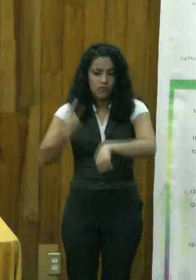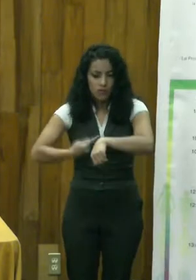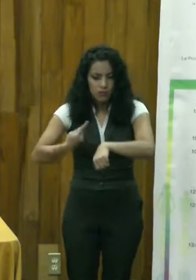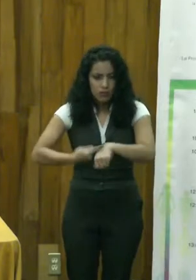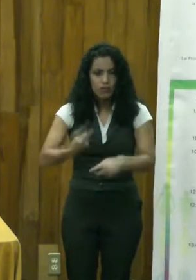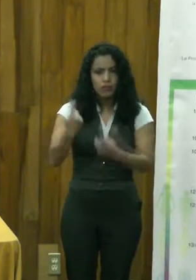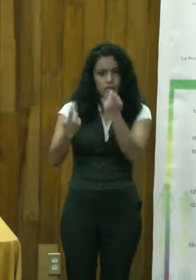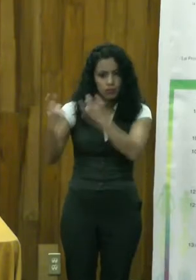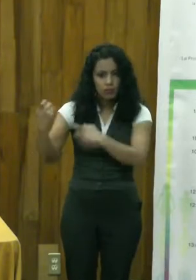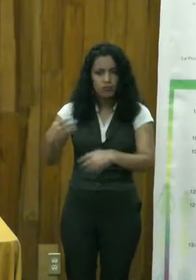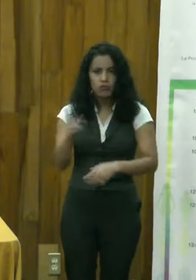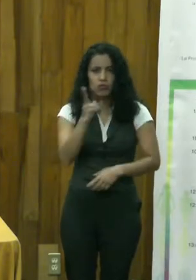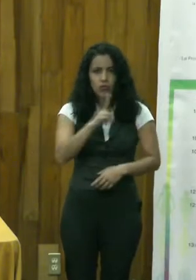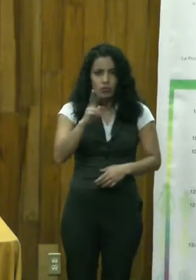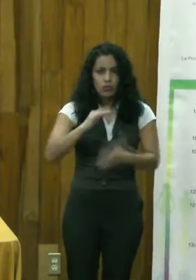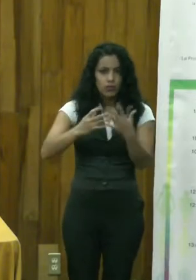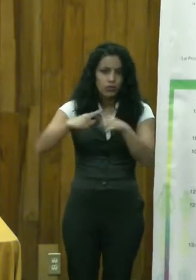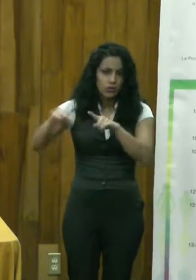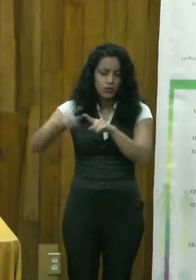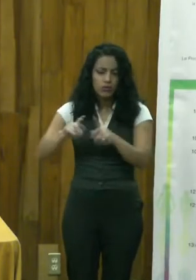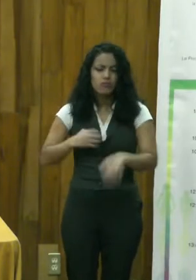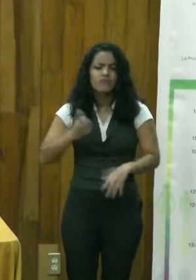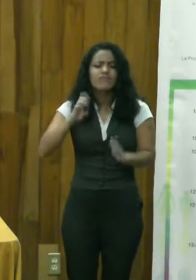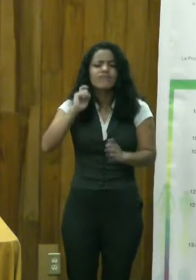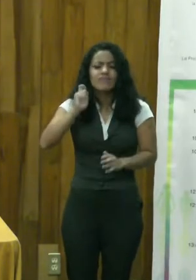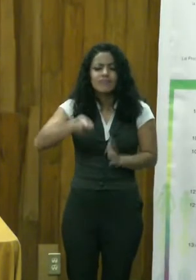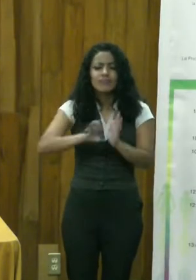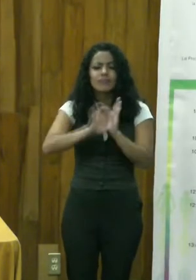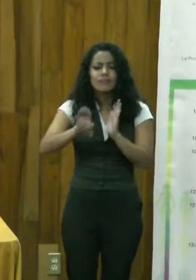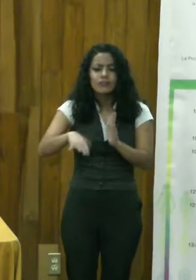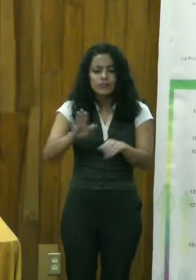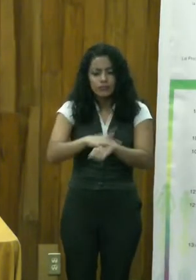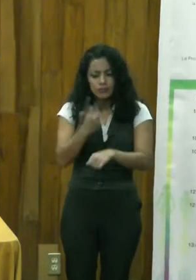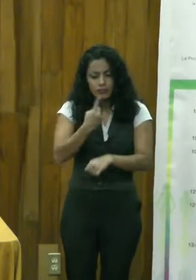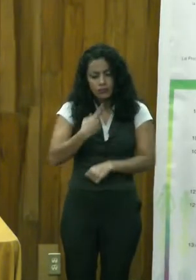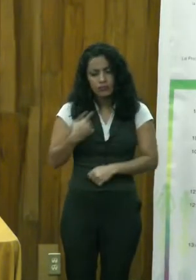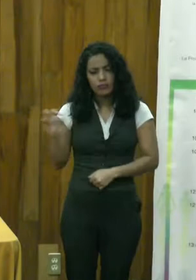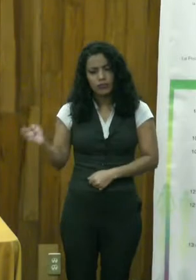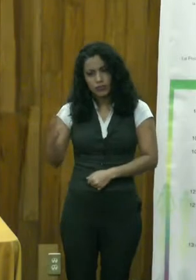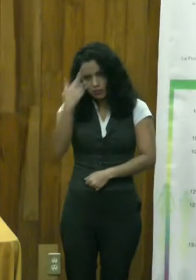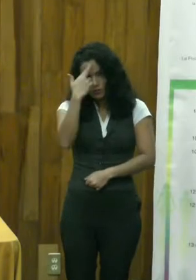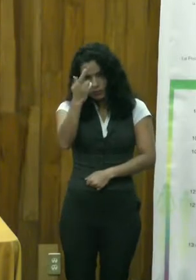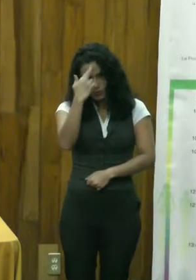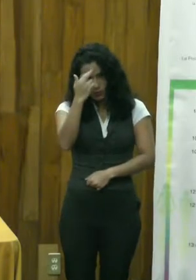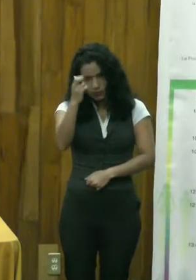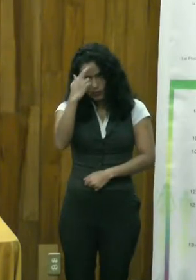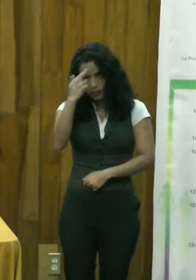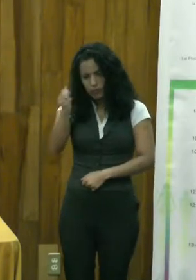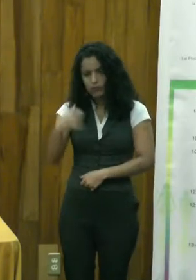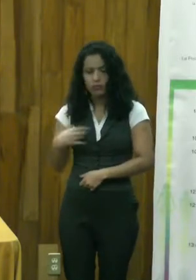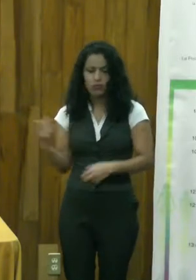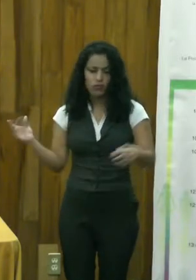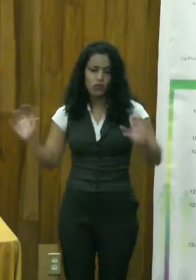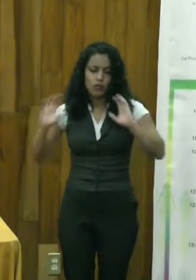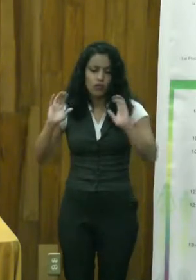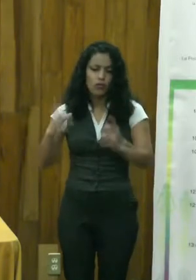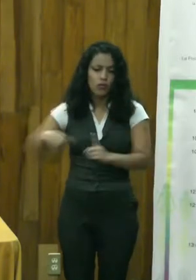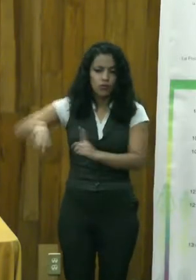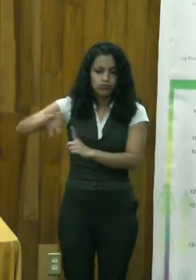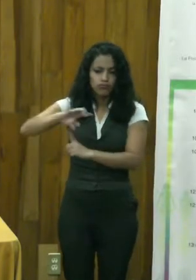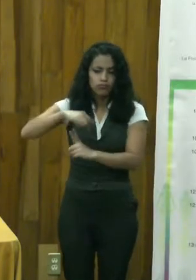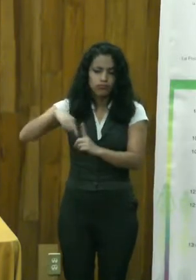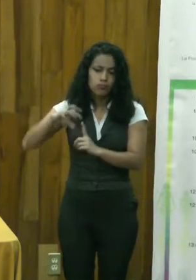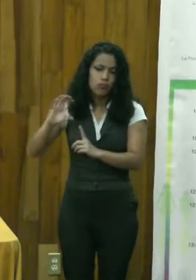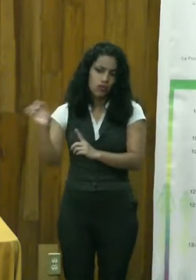mencioné este ejemplo porque esta es una de las razones por las que la coordinación la